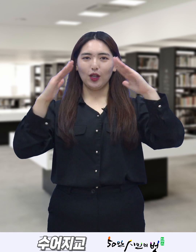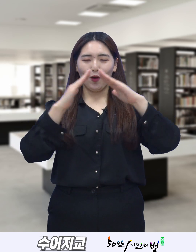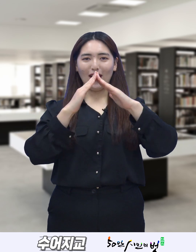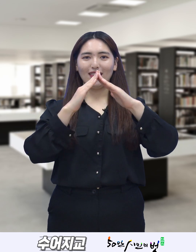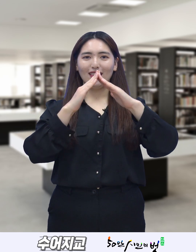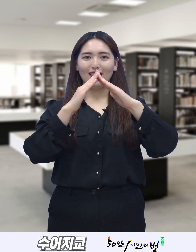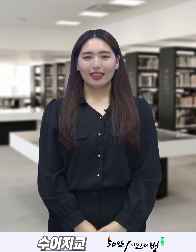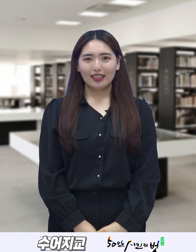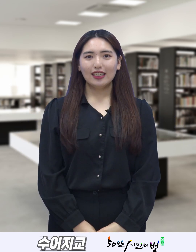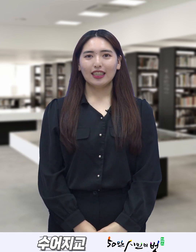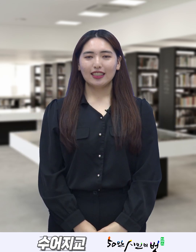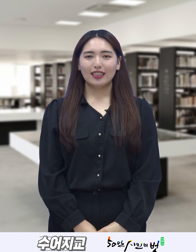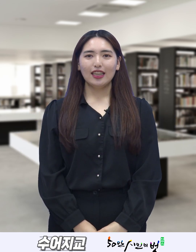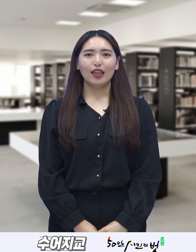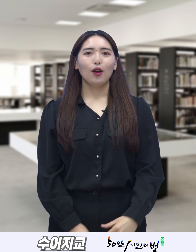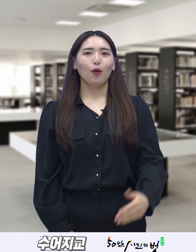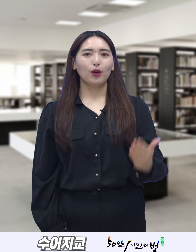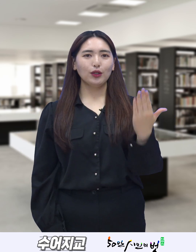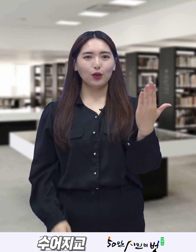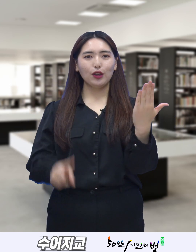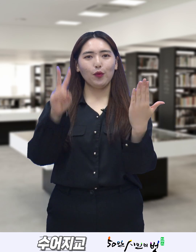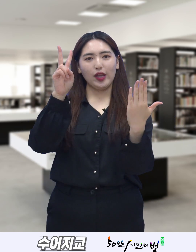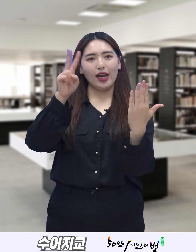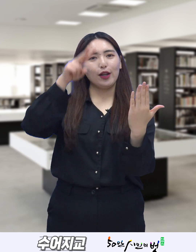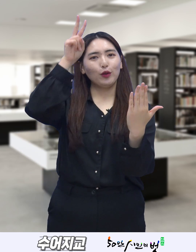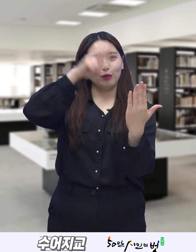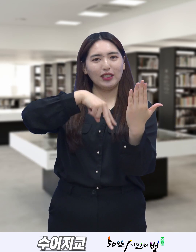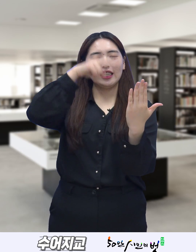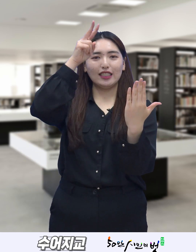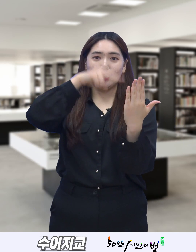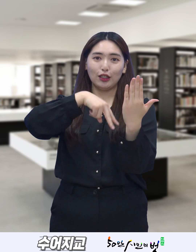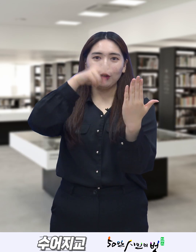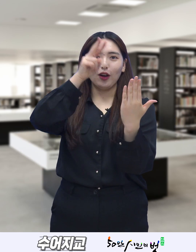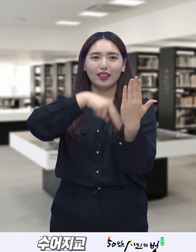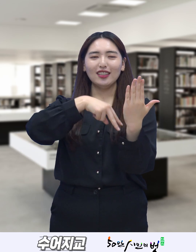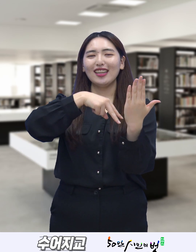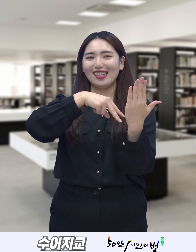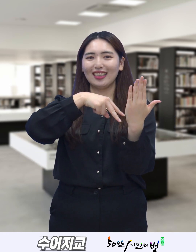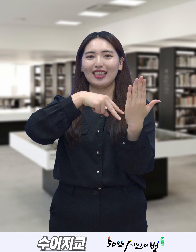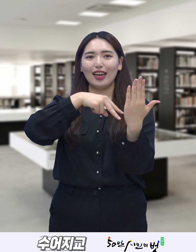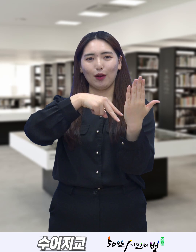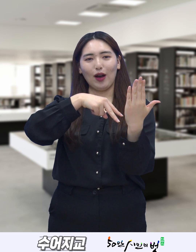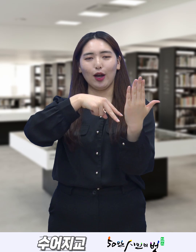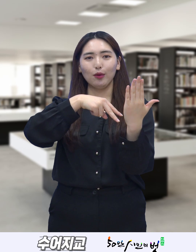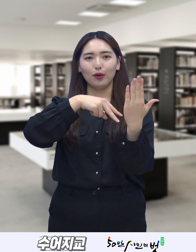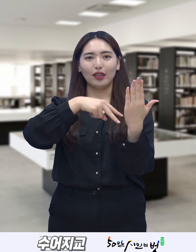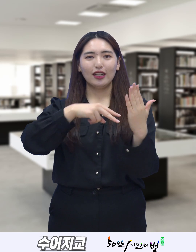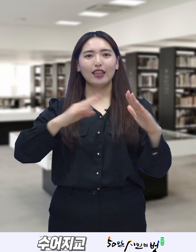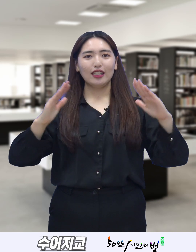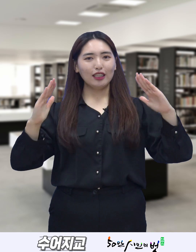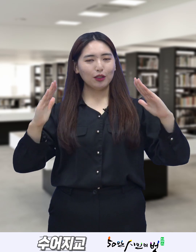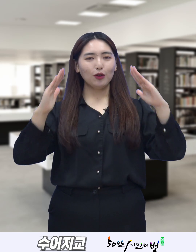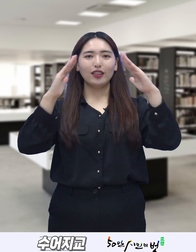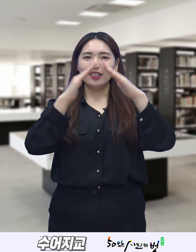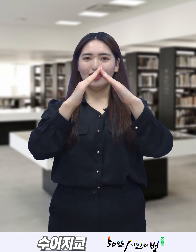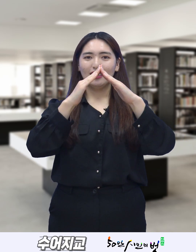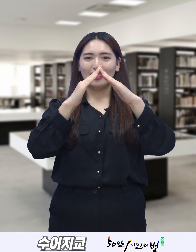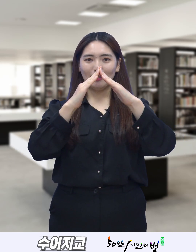도서관. 글을 읽듯이 오른손을 위아래로 움직이는 이 수어는 읽다라고 하고 이 수어는